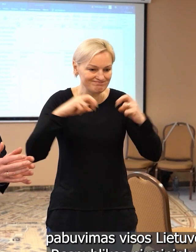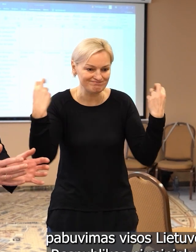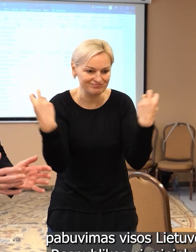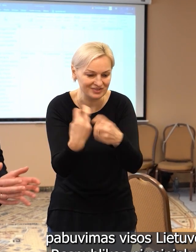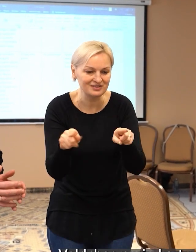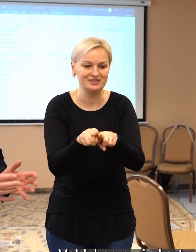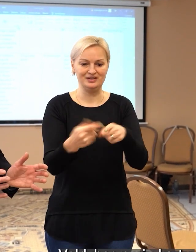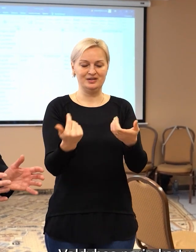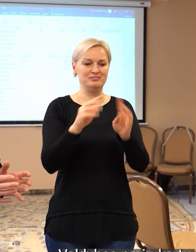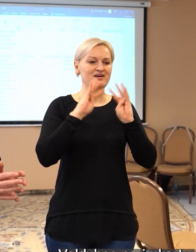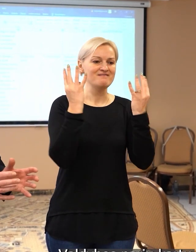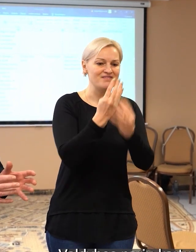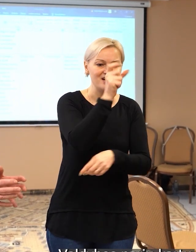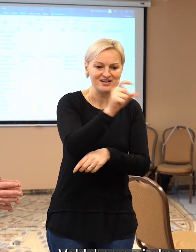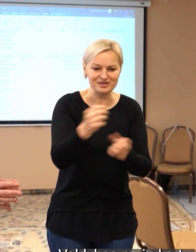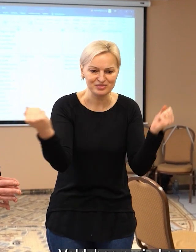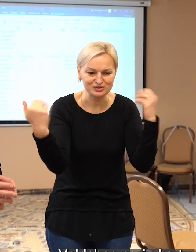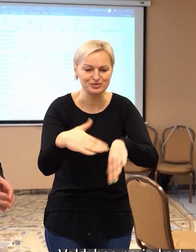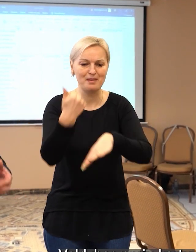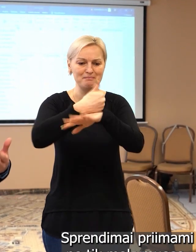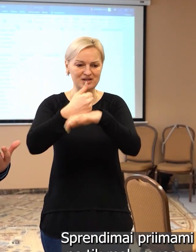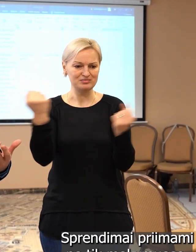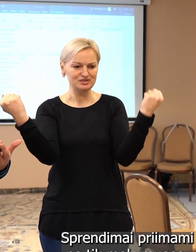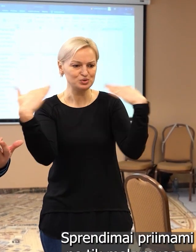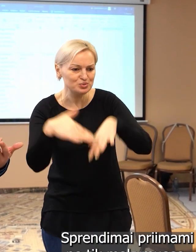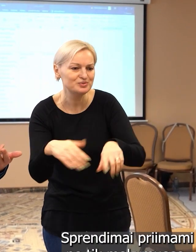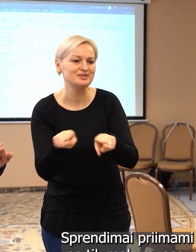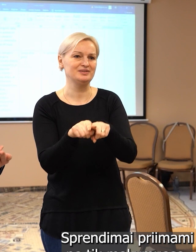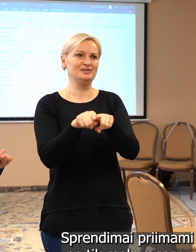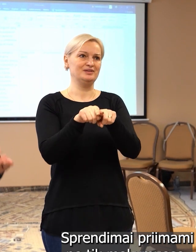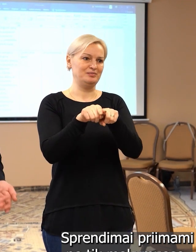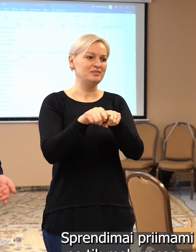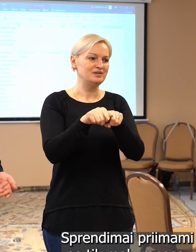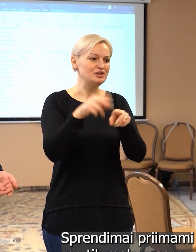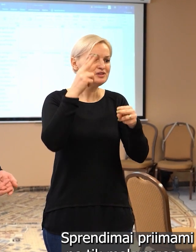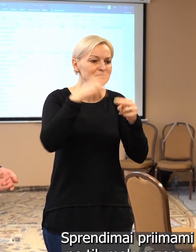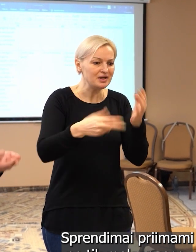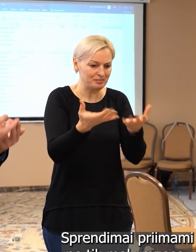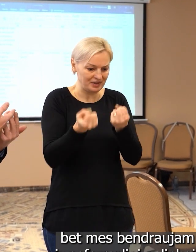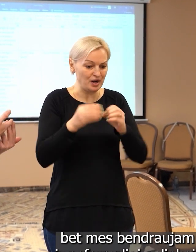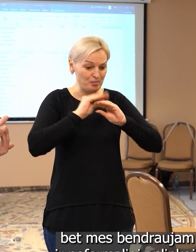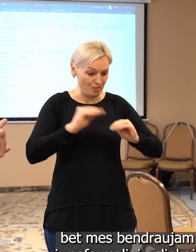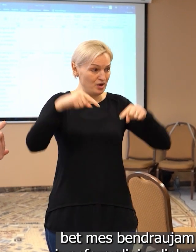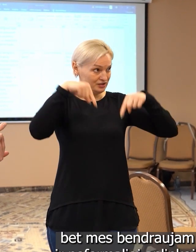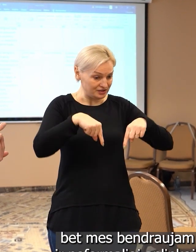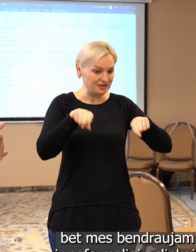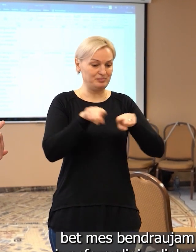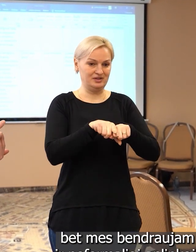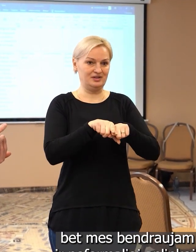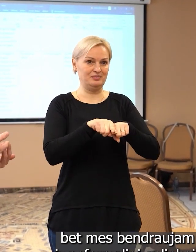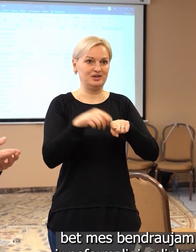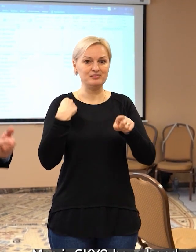Respublikos pirmininkų, valdybos narių kartu, sprendimai priimami irgi ne tik tai mokymuose, bet ir mes bendravom